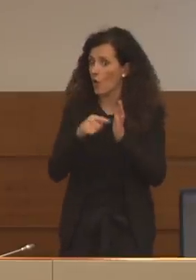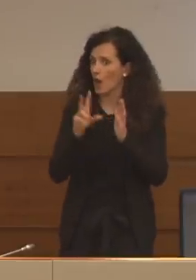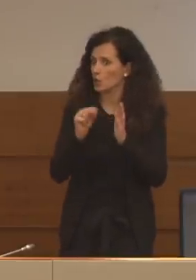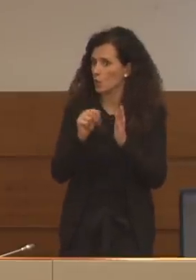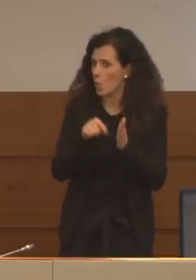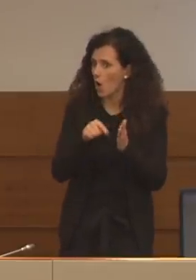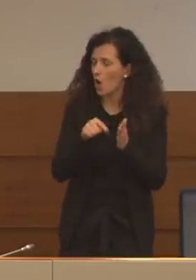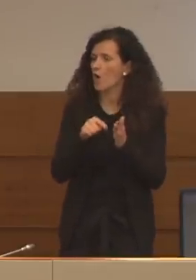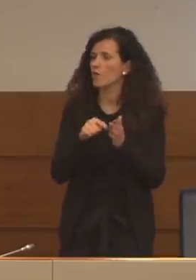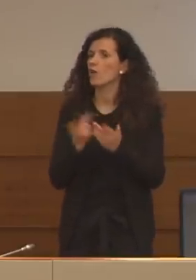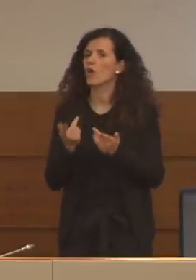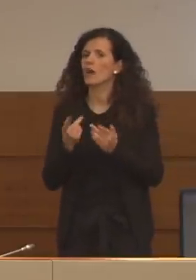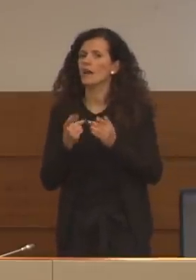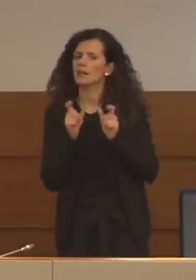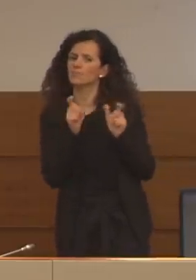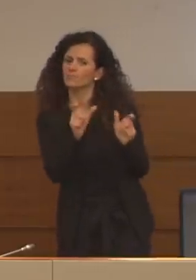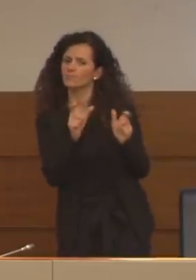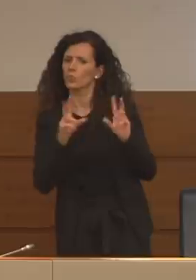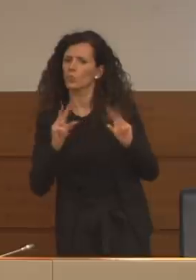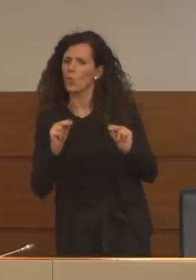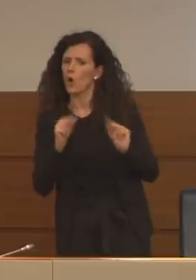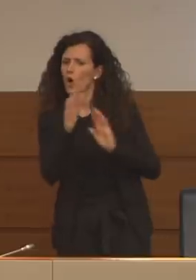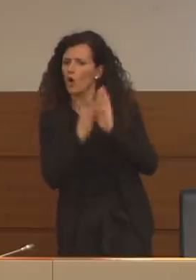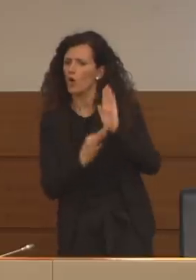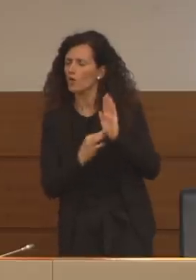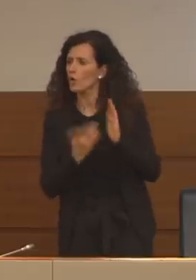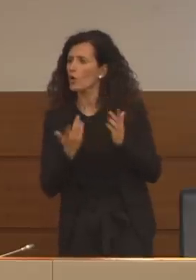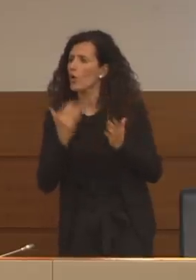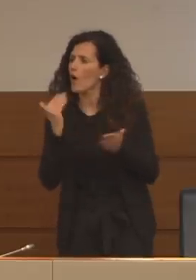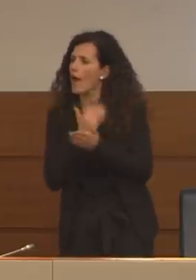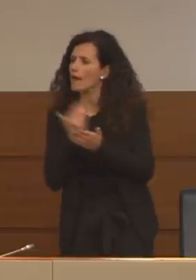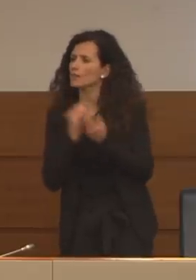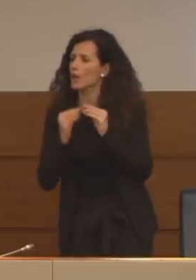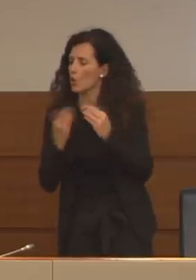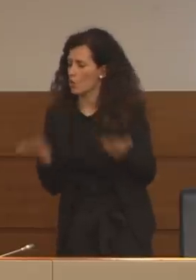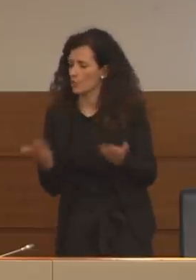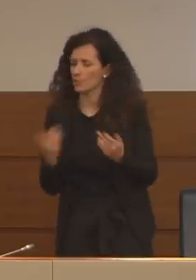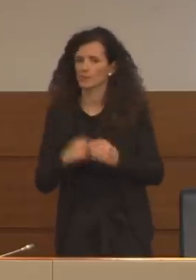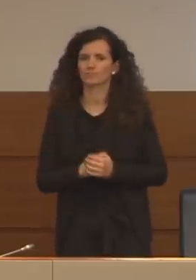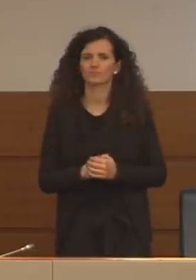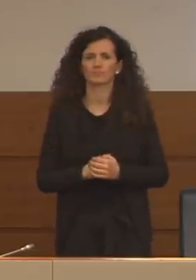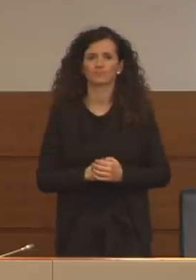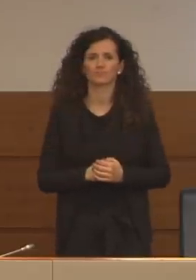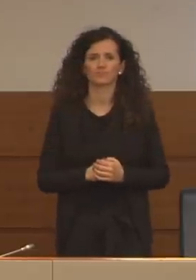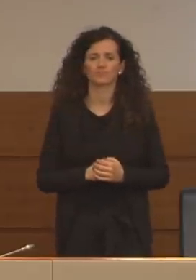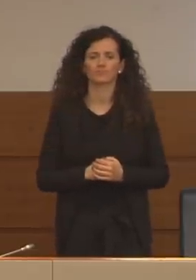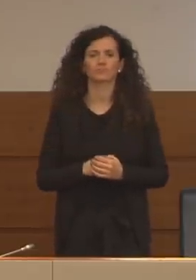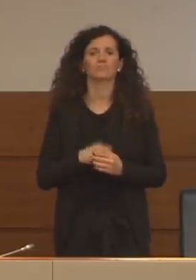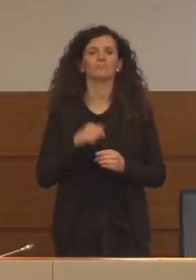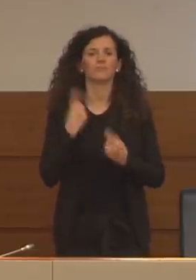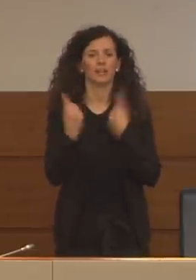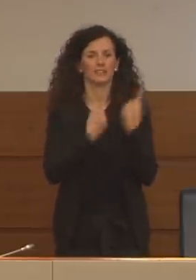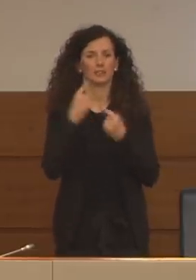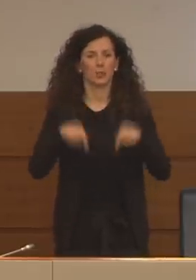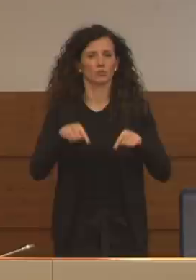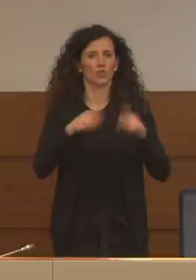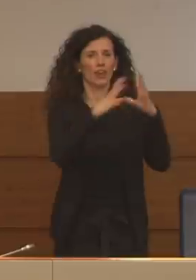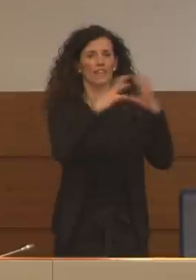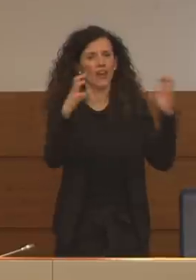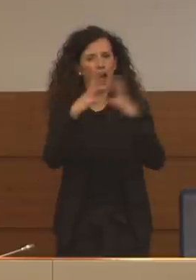misure bisogna prendere concretamente per cercare di evitarlo allora sulle fabbriche